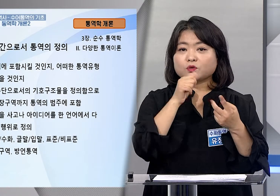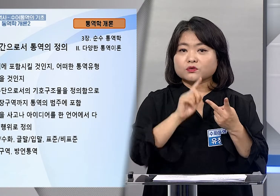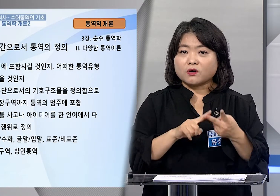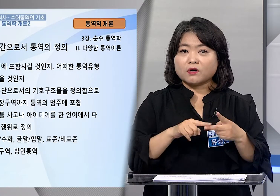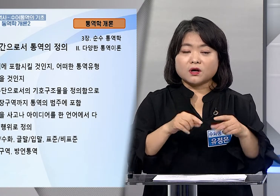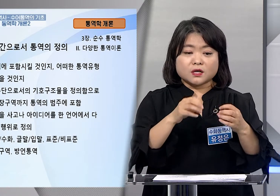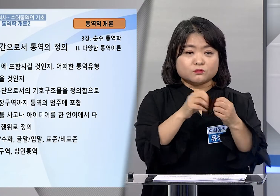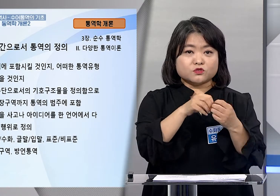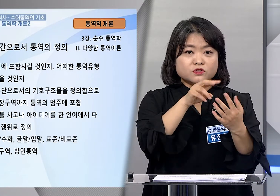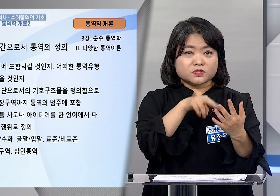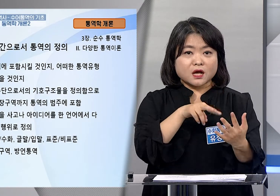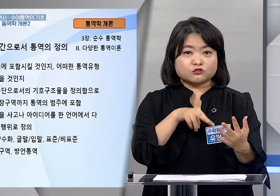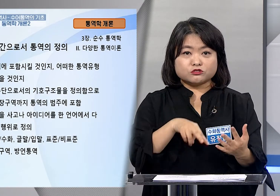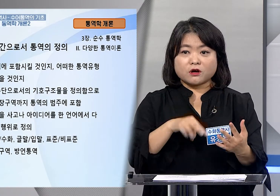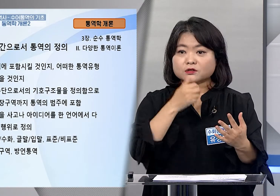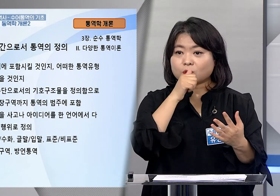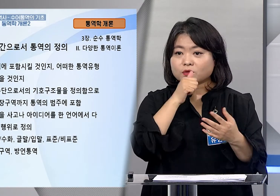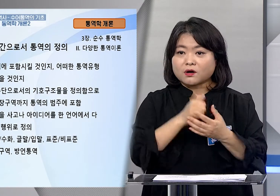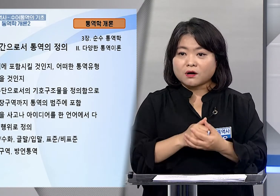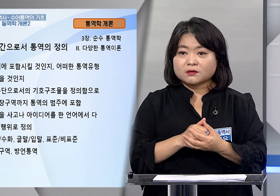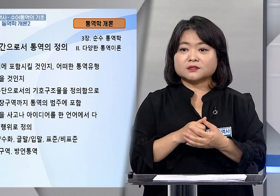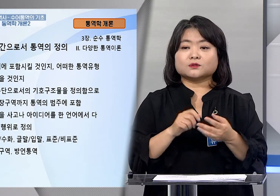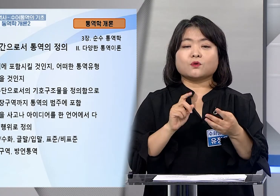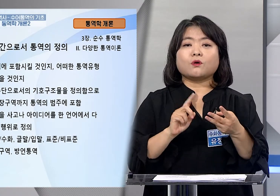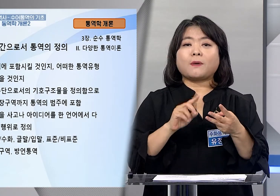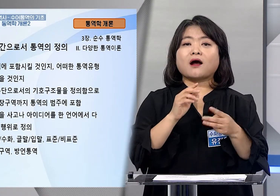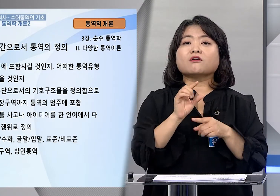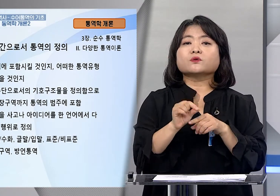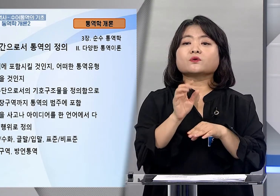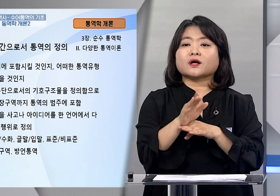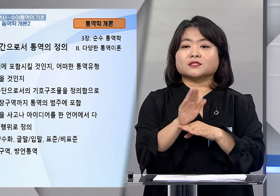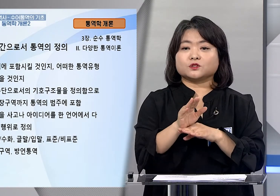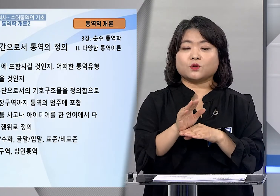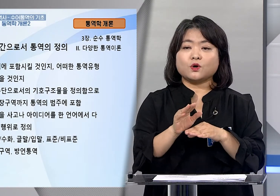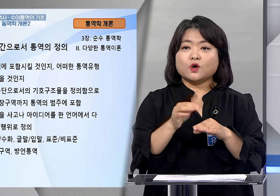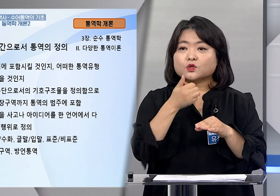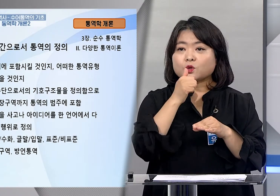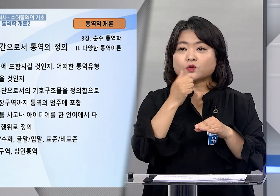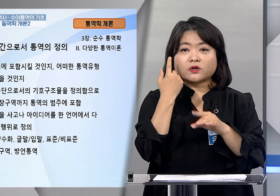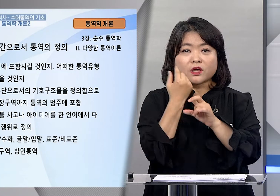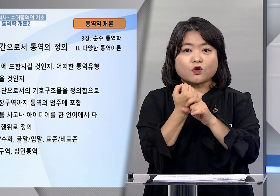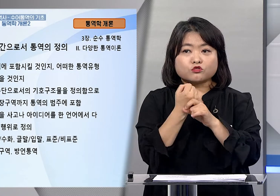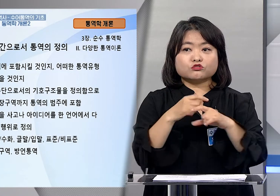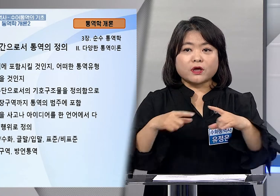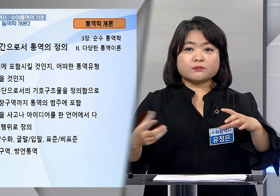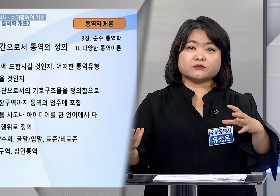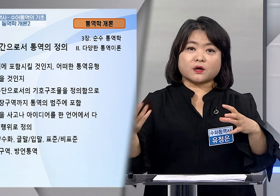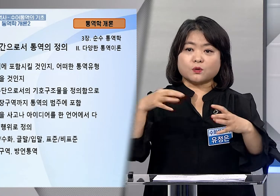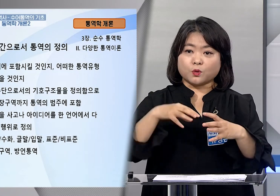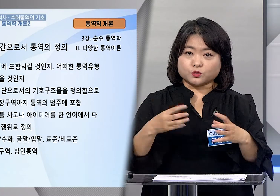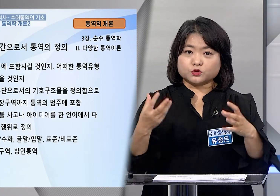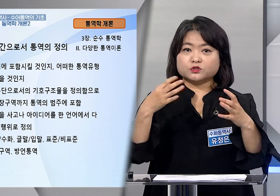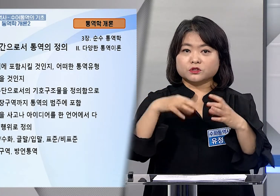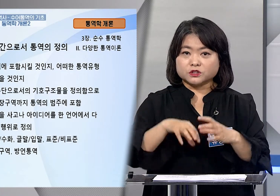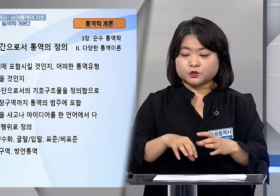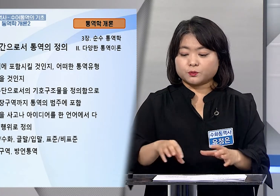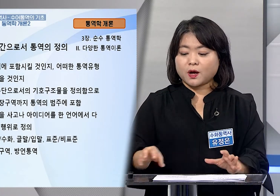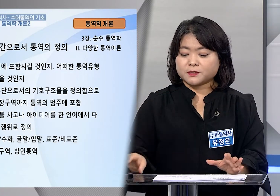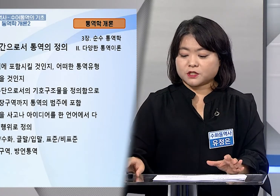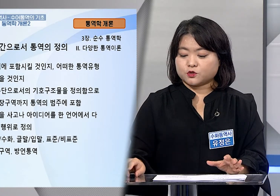통역, 문장 구역 통역 그리고 방언 통역까지도 통역의 연구의 분야로 모두 넣을 포함시킬